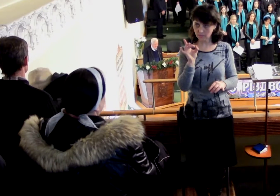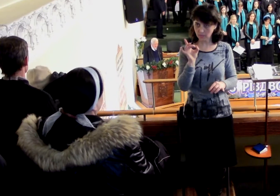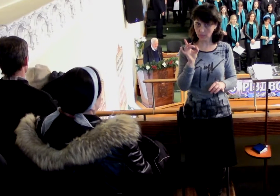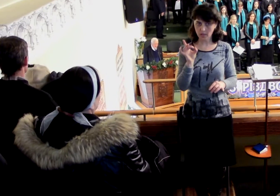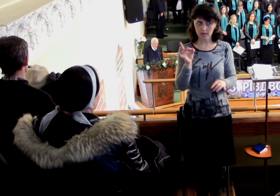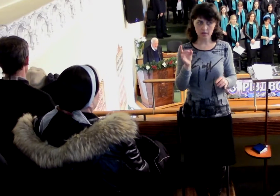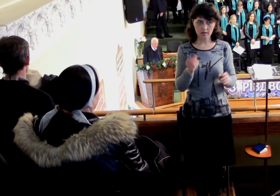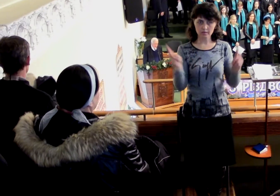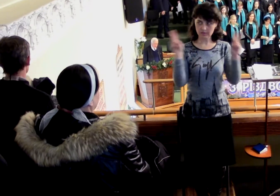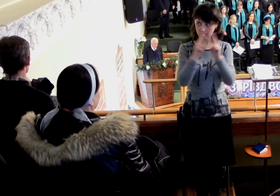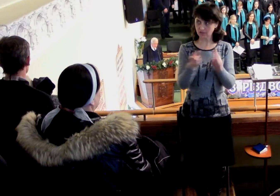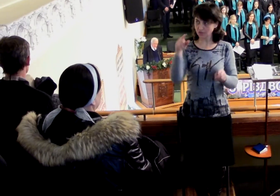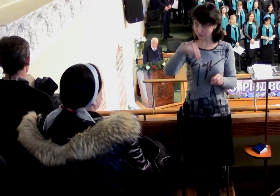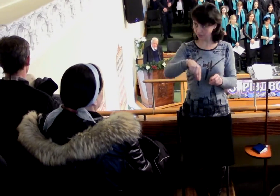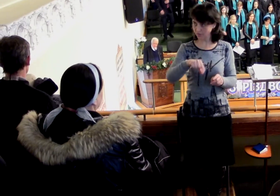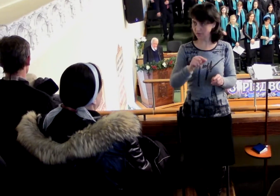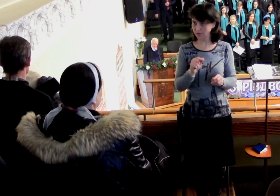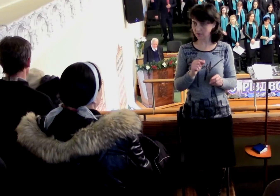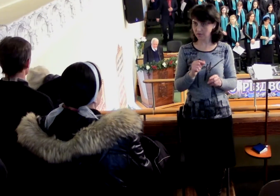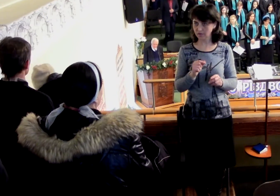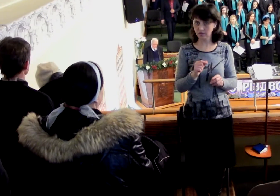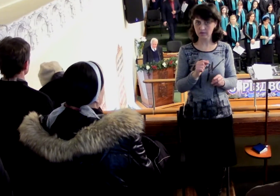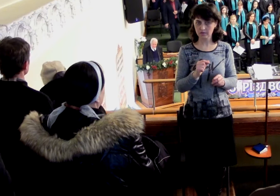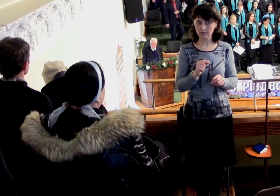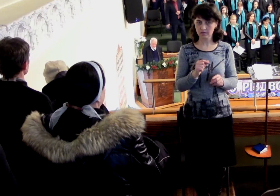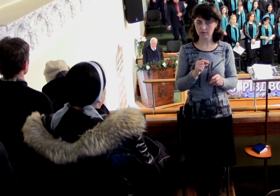вас с большим событием,